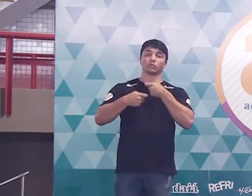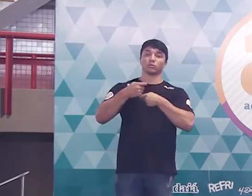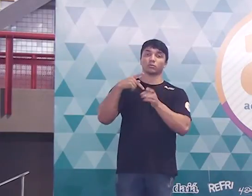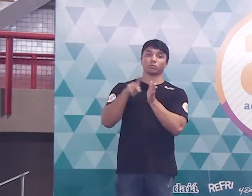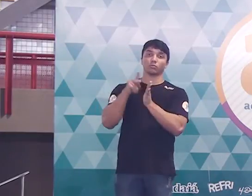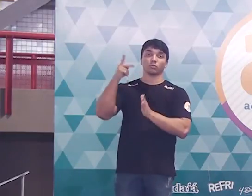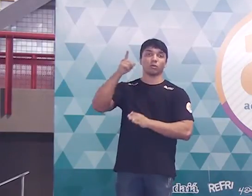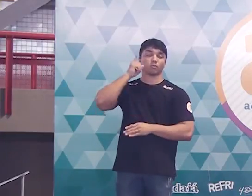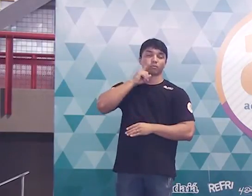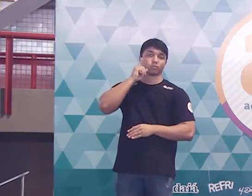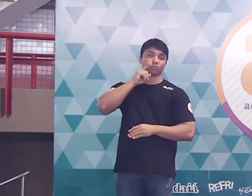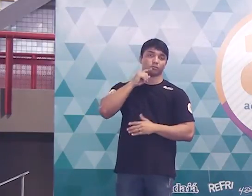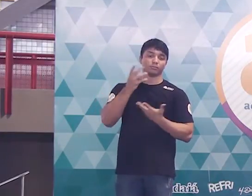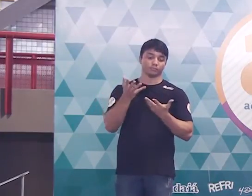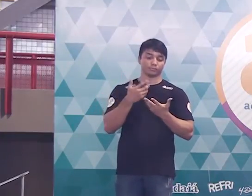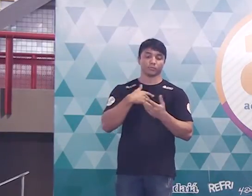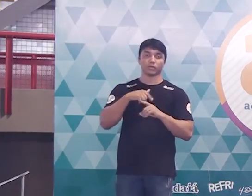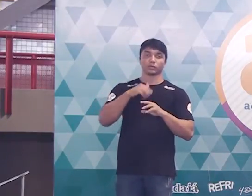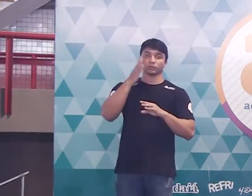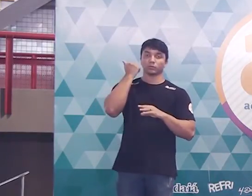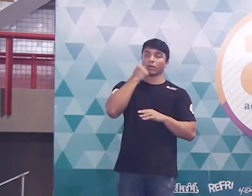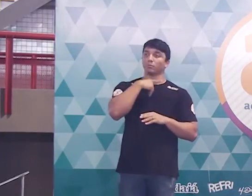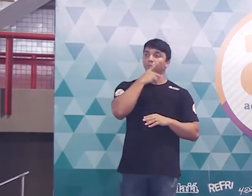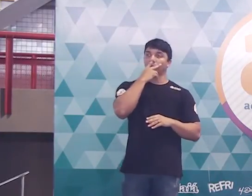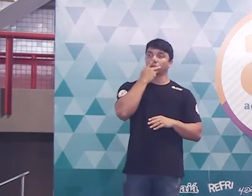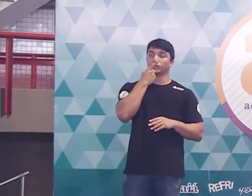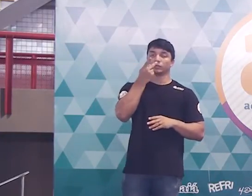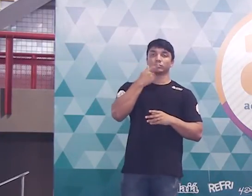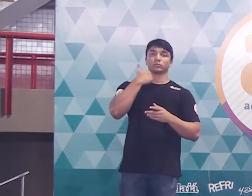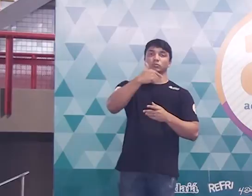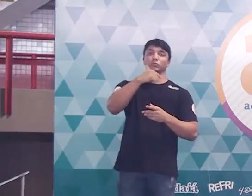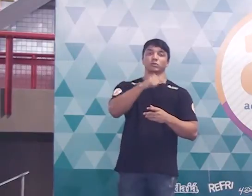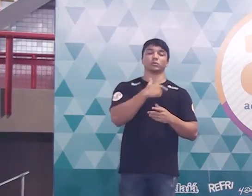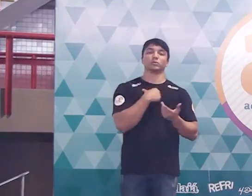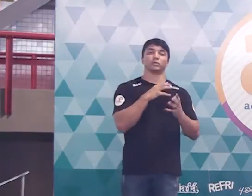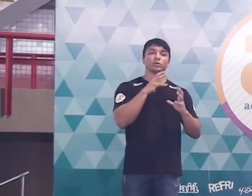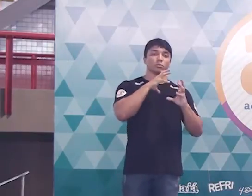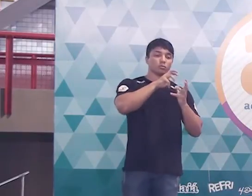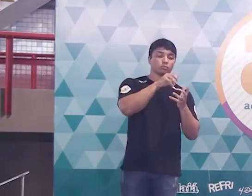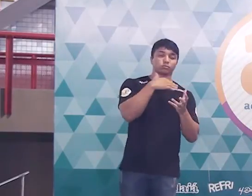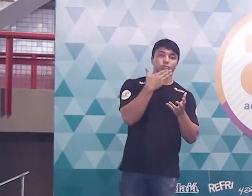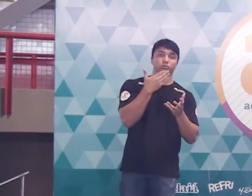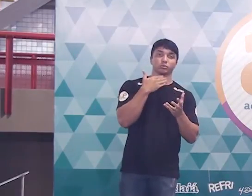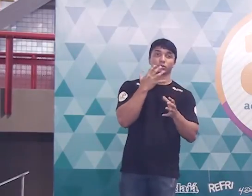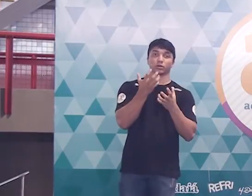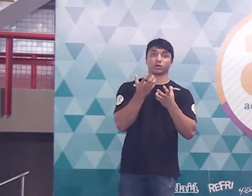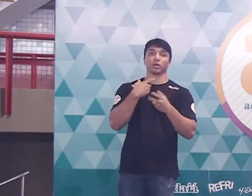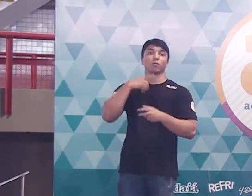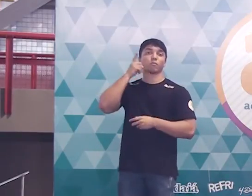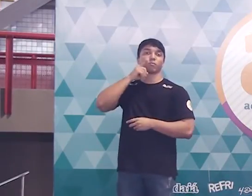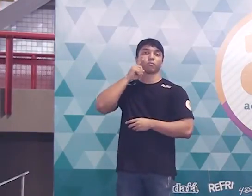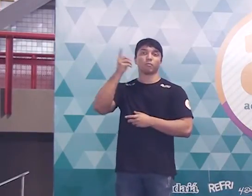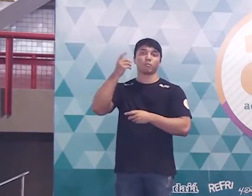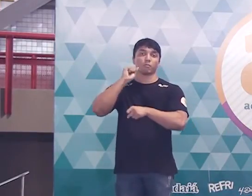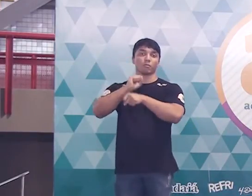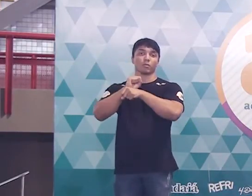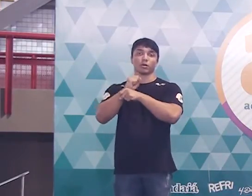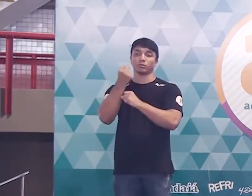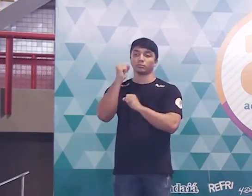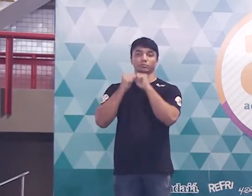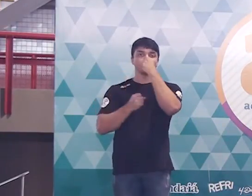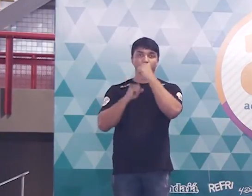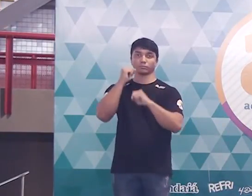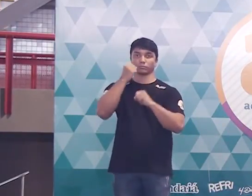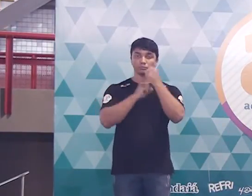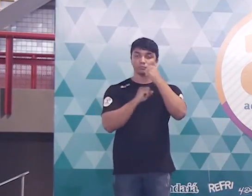americano. Então ele afirma que não existe aquecimento global. O que eles querem é que os Estados Unidos deixem de